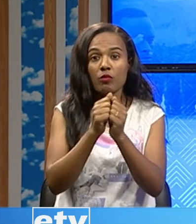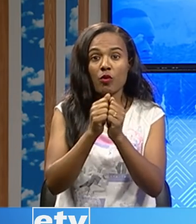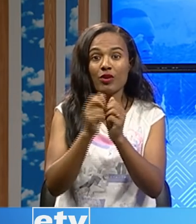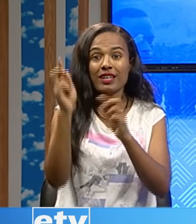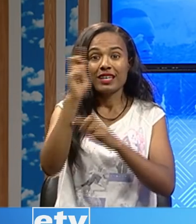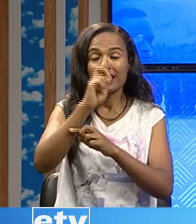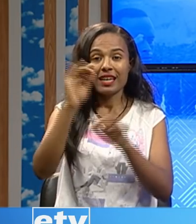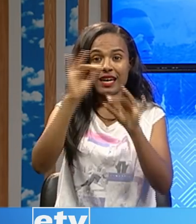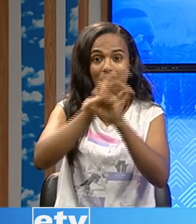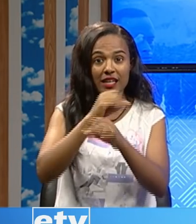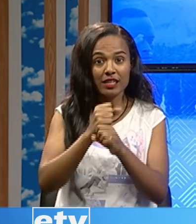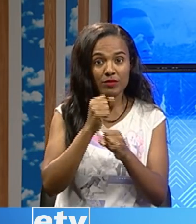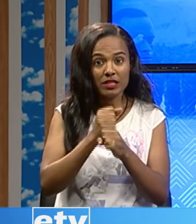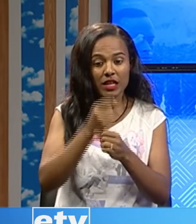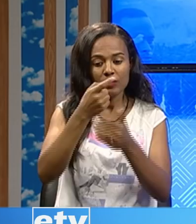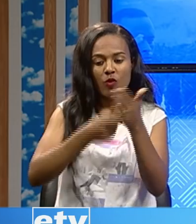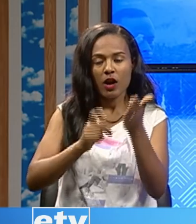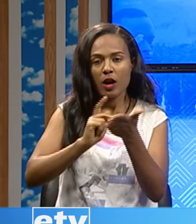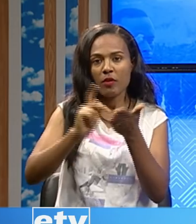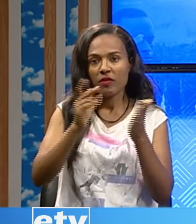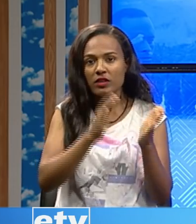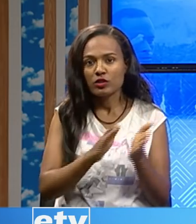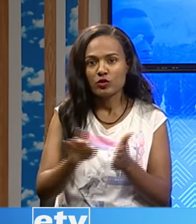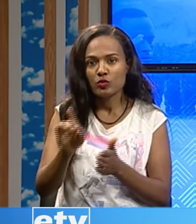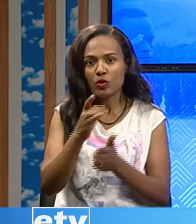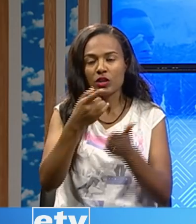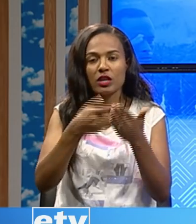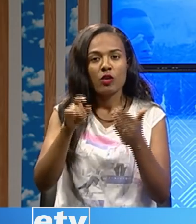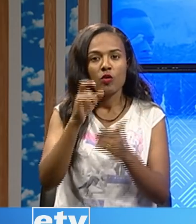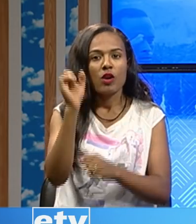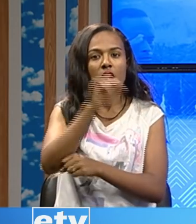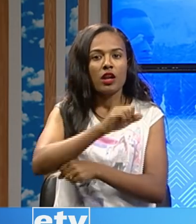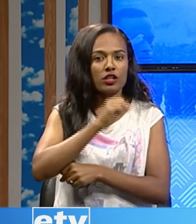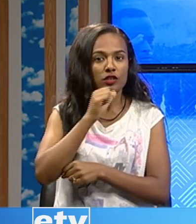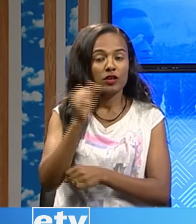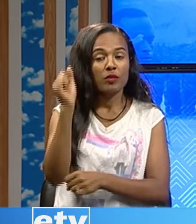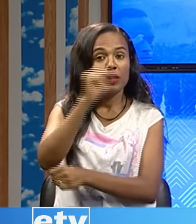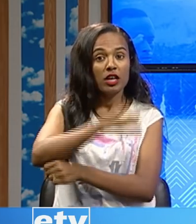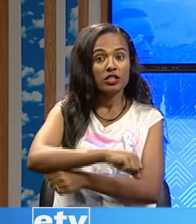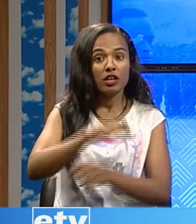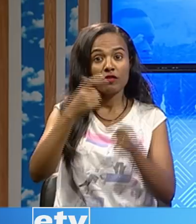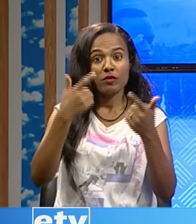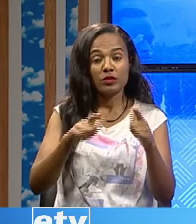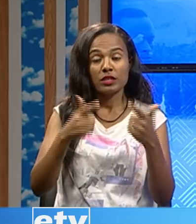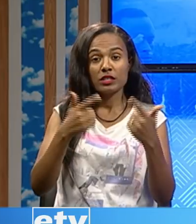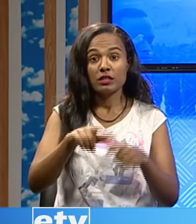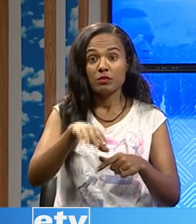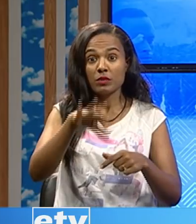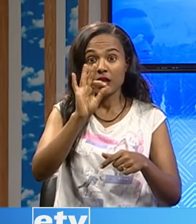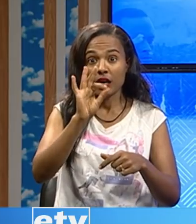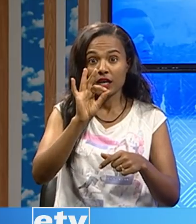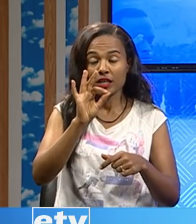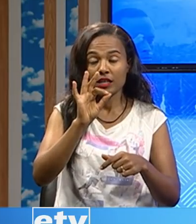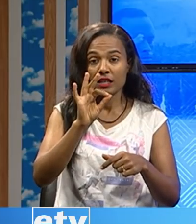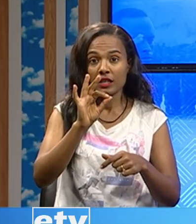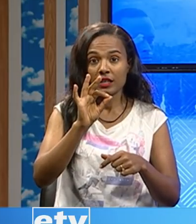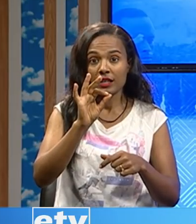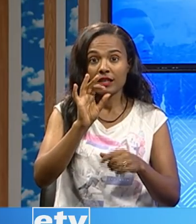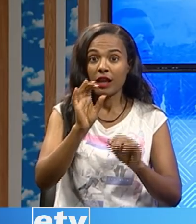መስራት ዋጋ ለመክፈል ዝግጁ መሆን ያ ከሆነ አንሸነፍም የምናሸንፍበት እድል ግን የምናገኘው ከጠላት ነው